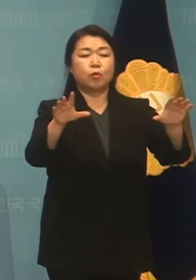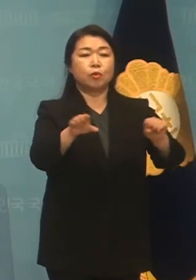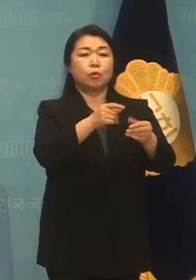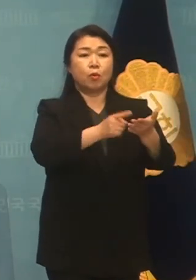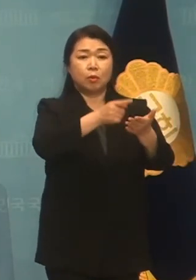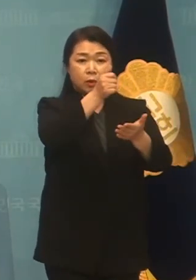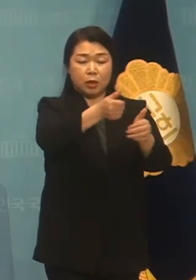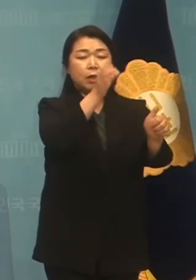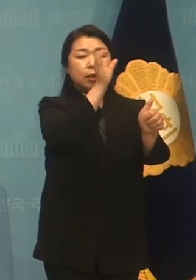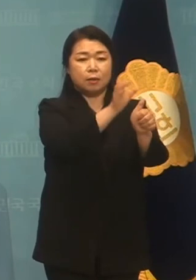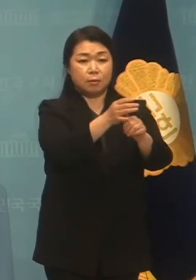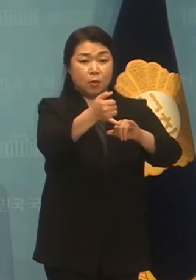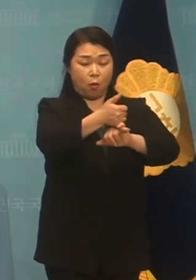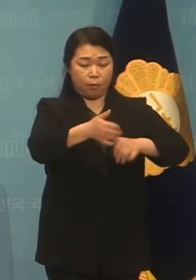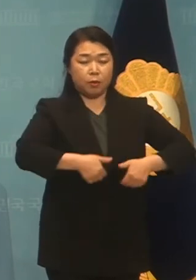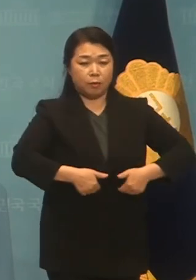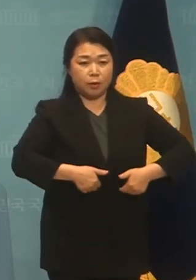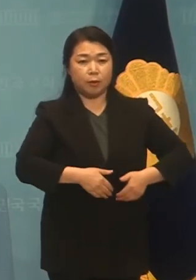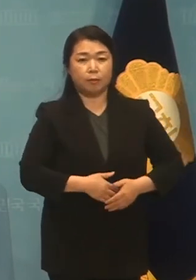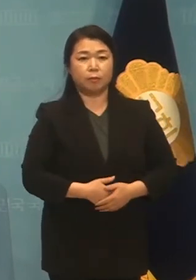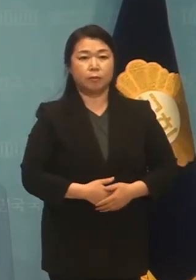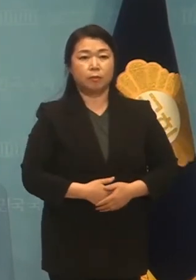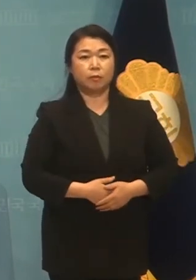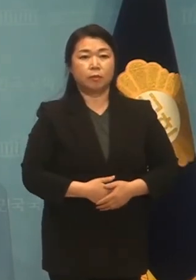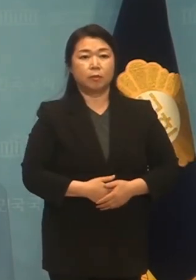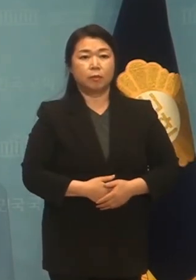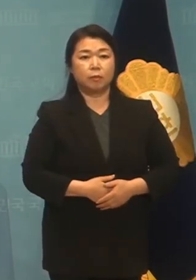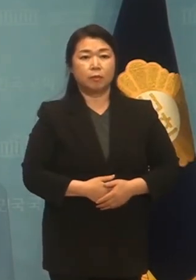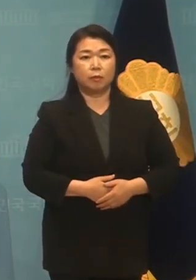국무총리의 인준이 반드시 필요합니다.